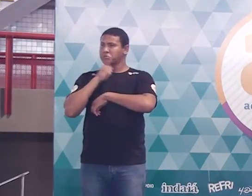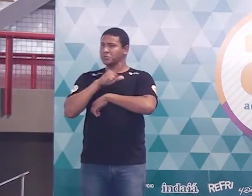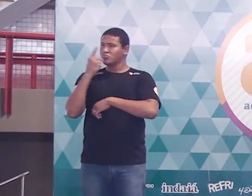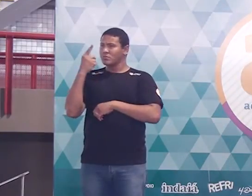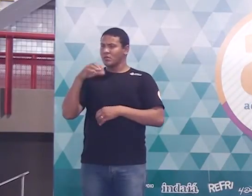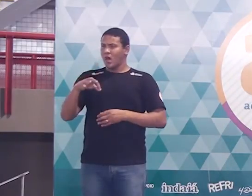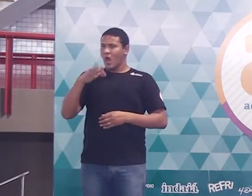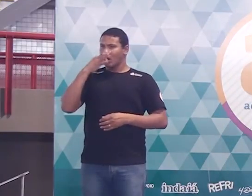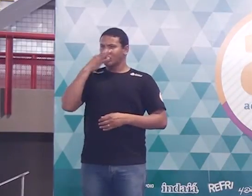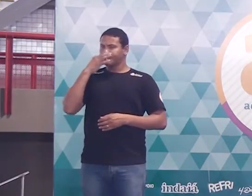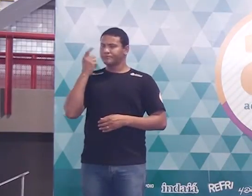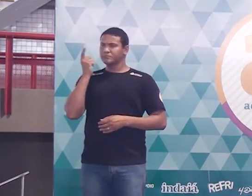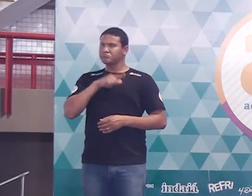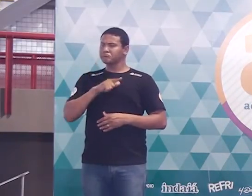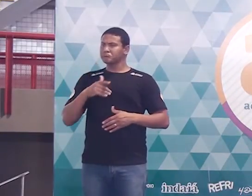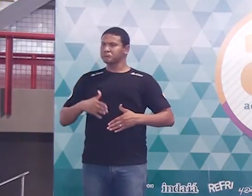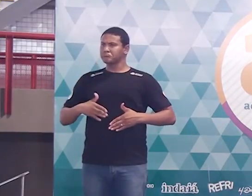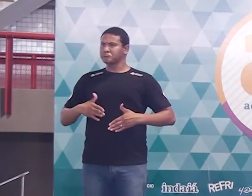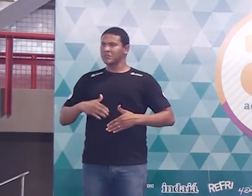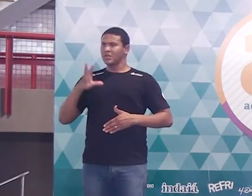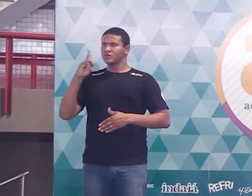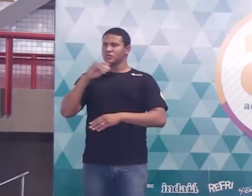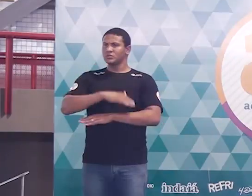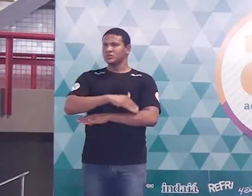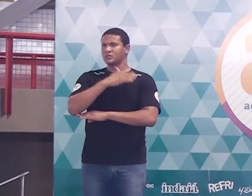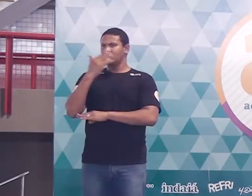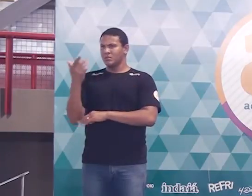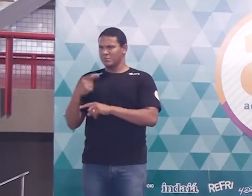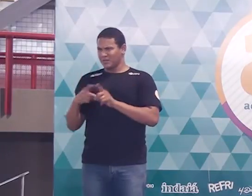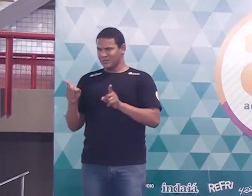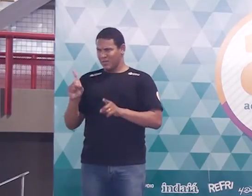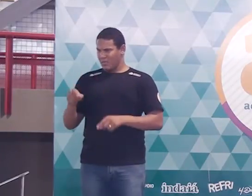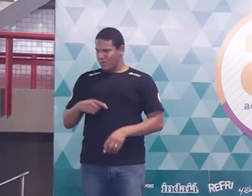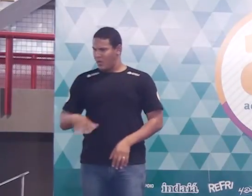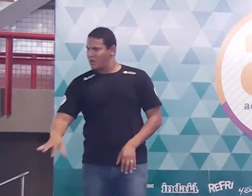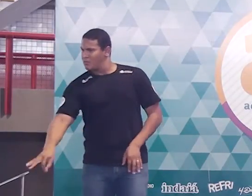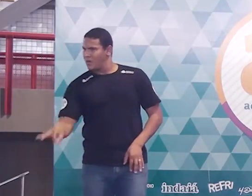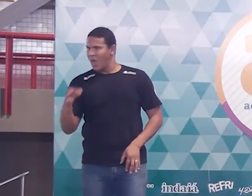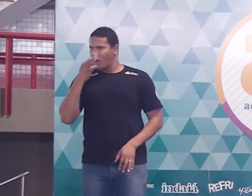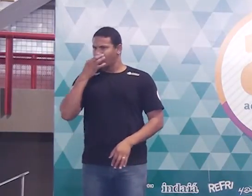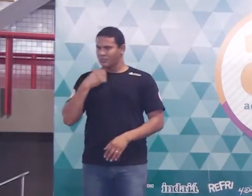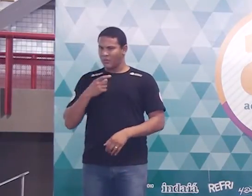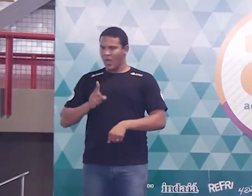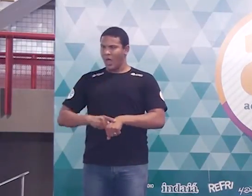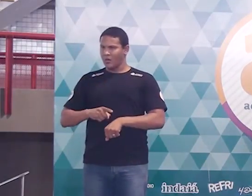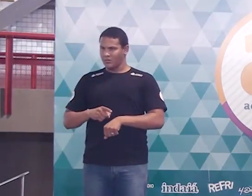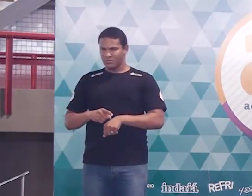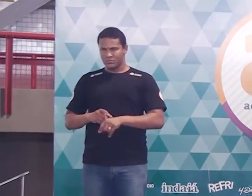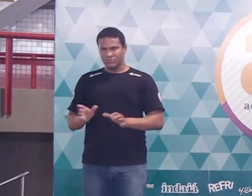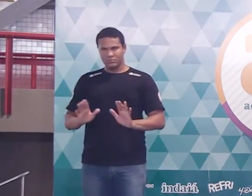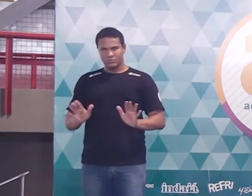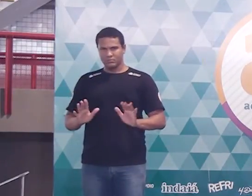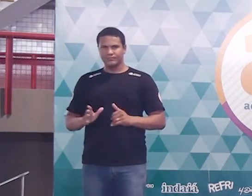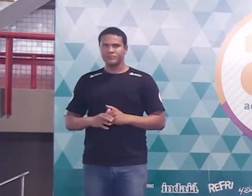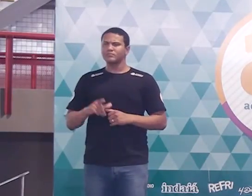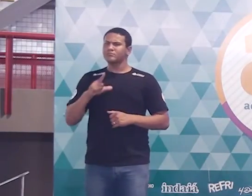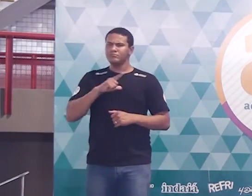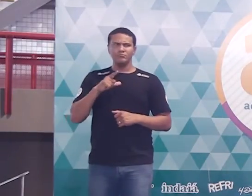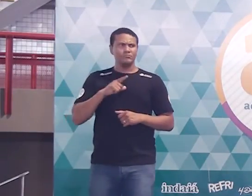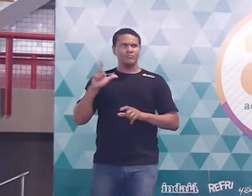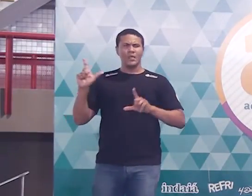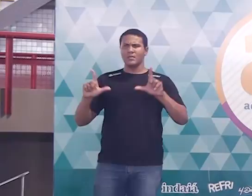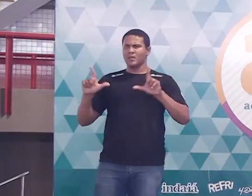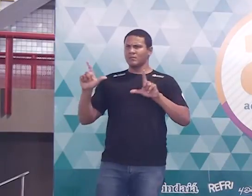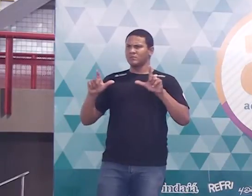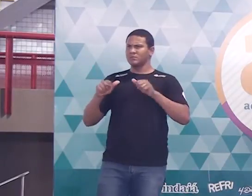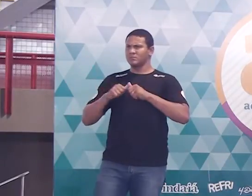minhoquinha. Mas não é da forma também chegar lá, pegar a minhoca e já consumir não, tá? Tem um programa na televisão que